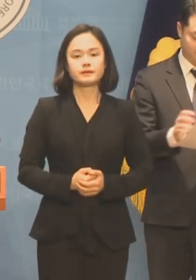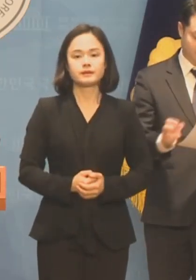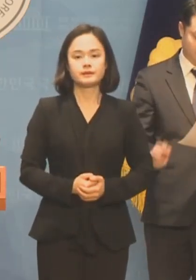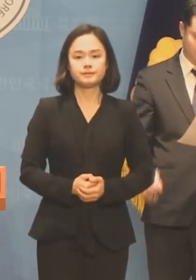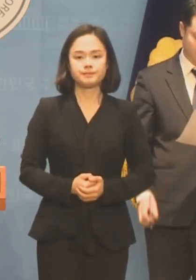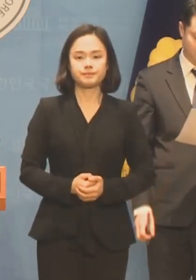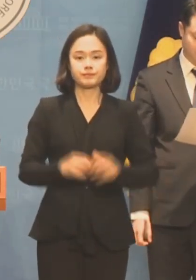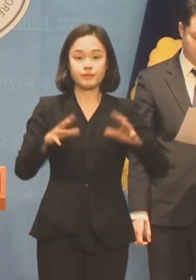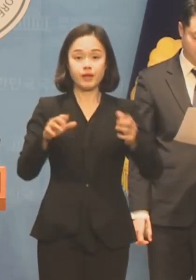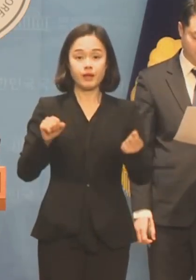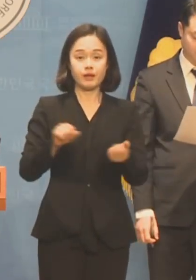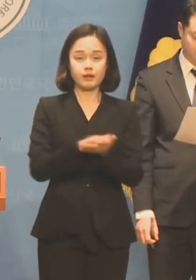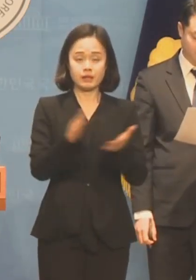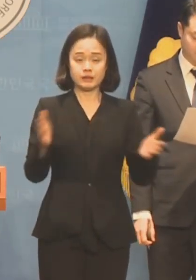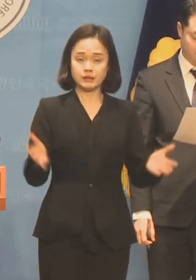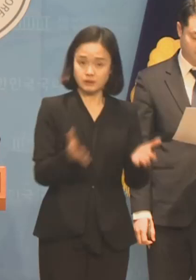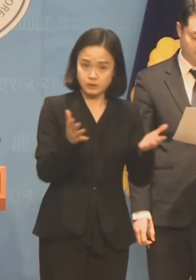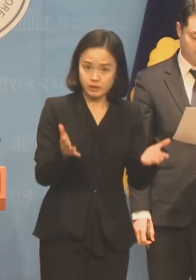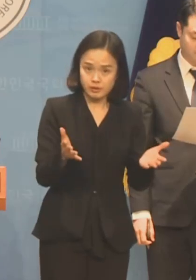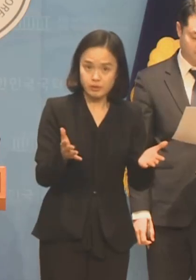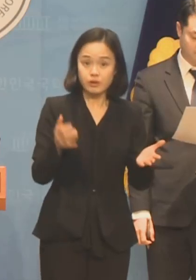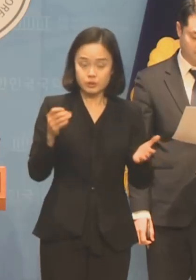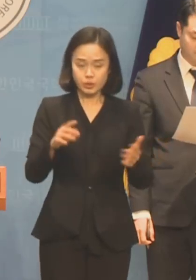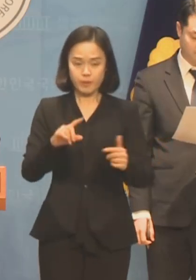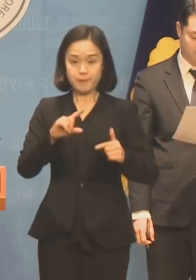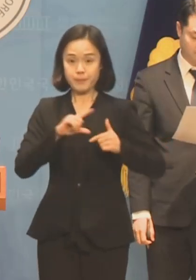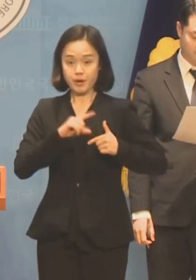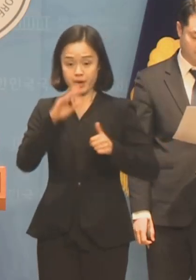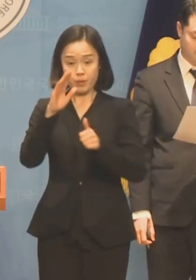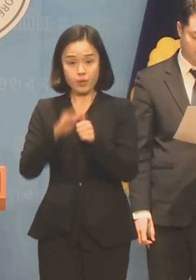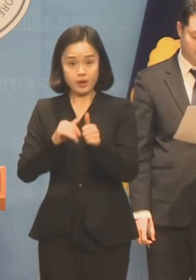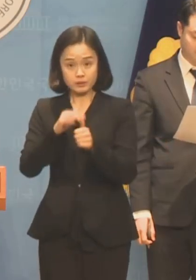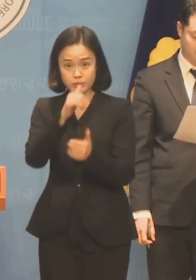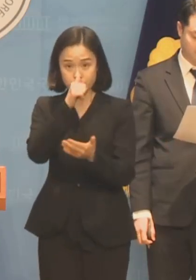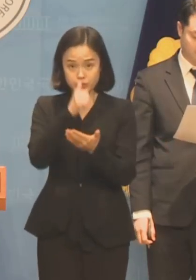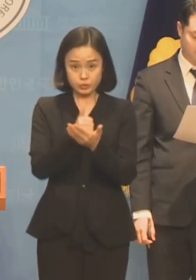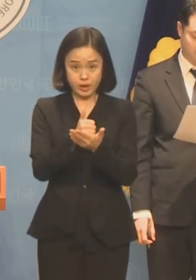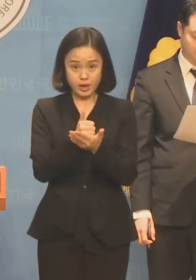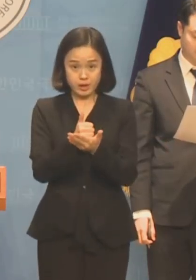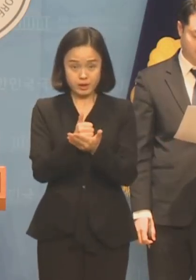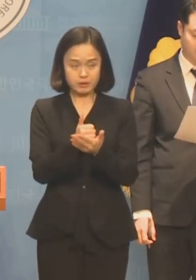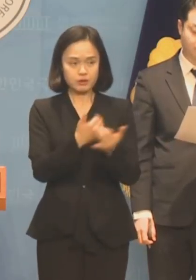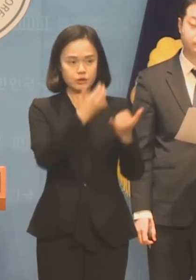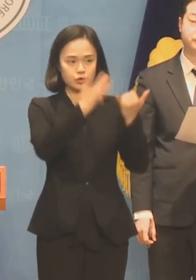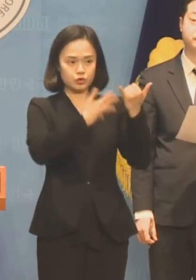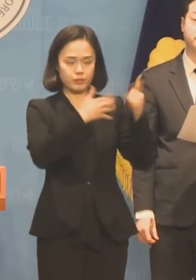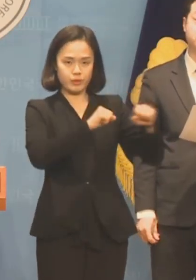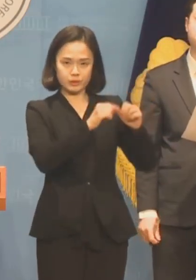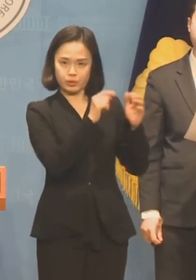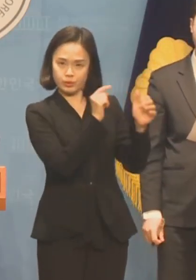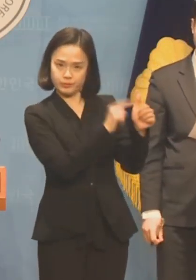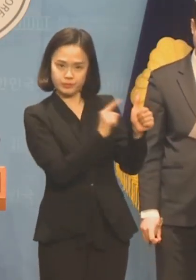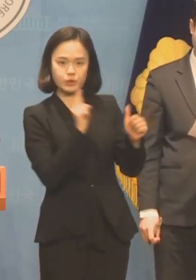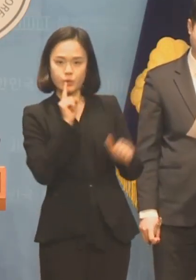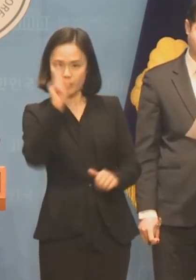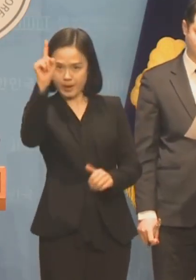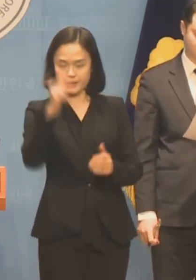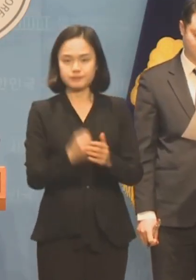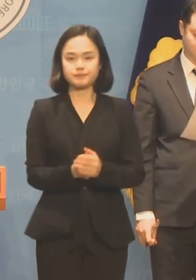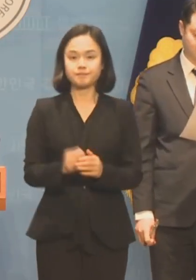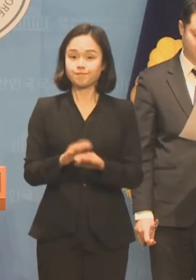선전, 명예훼손, 유포 유튜브 고발 관련 기자회견문. 안녕하십니까. 더불어민주당 국민소통위원회